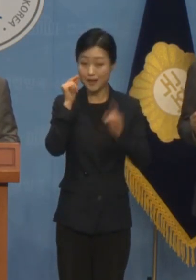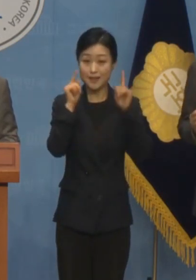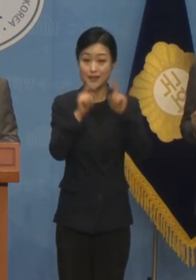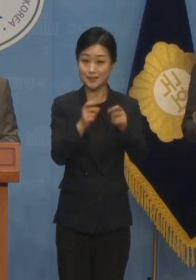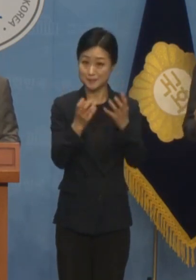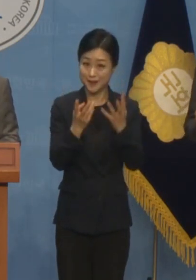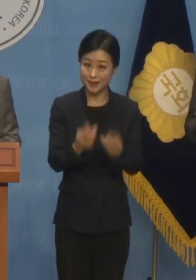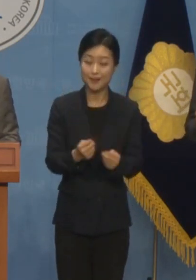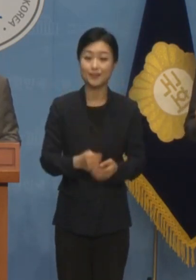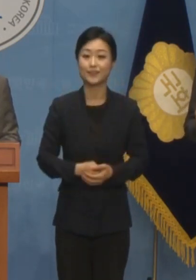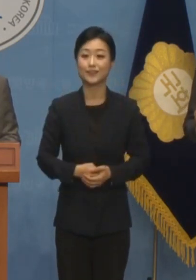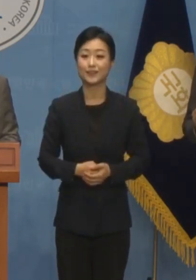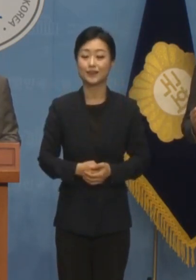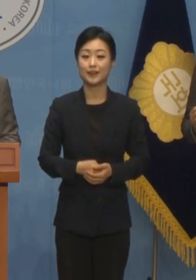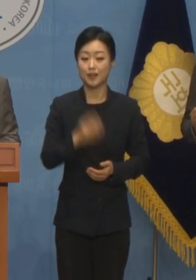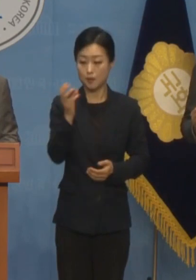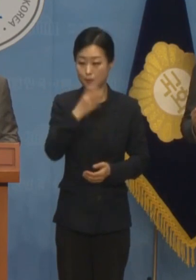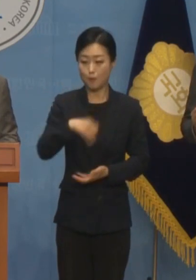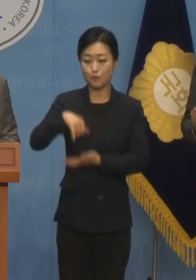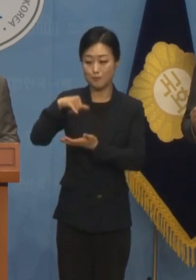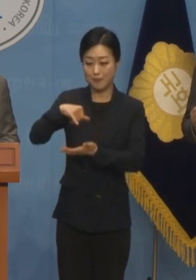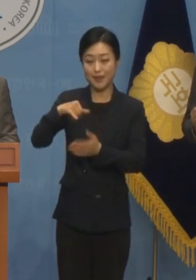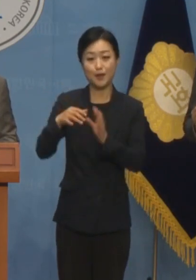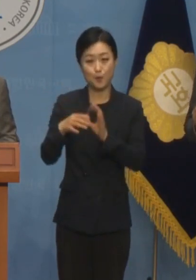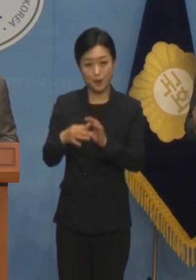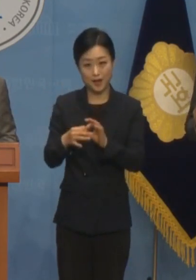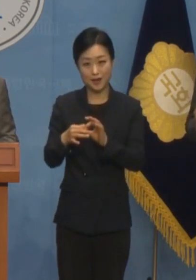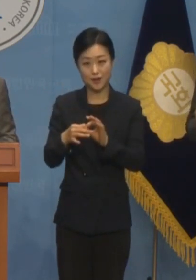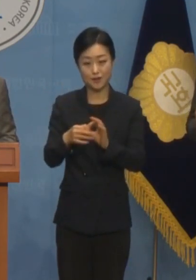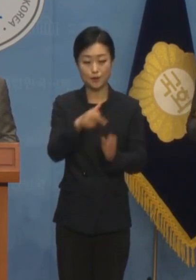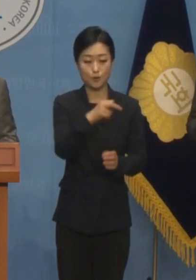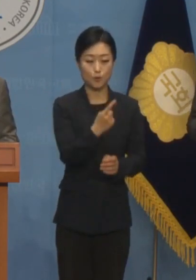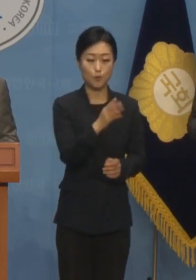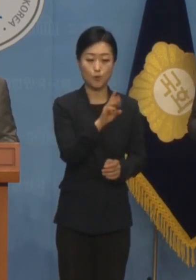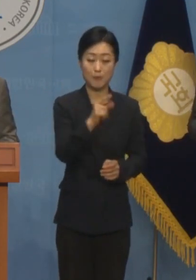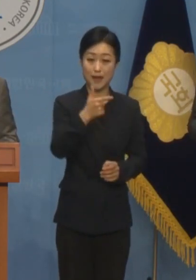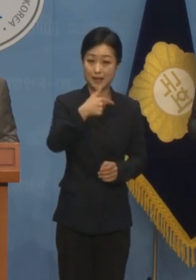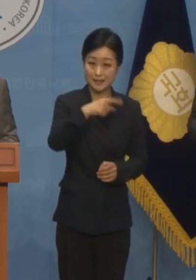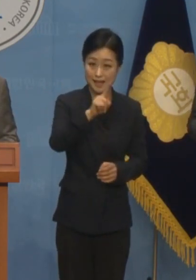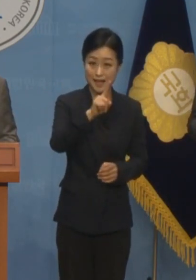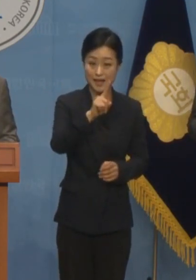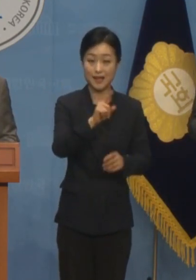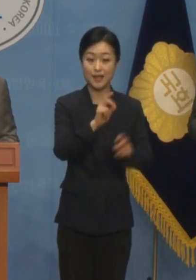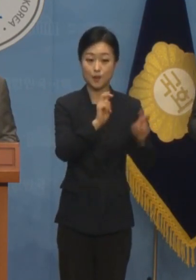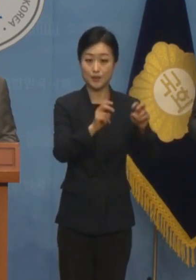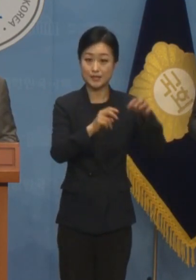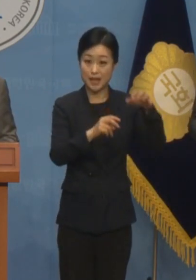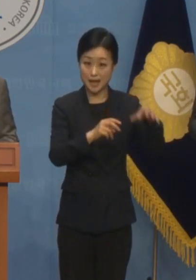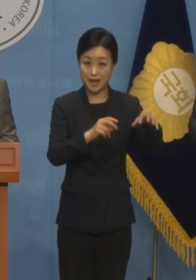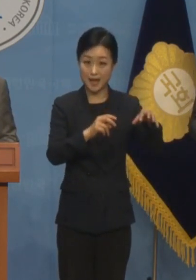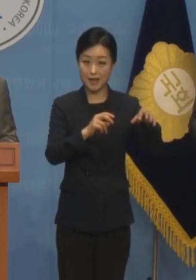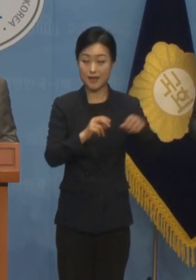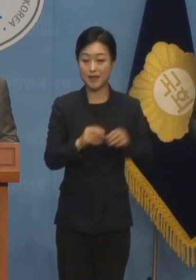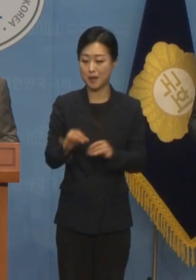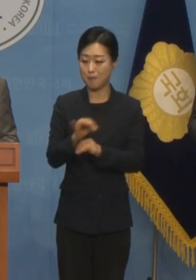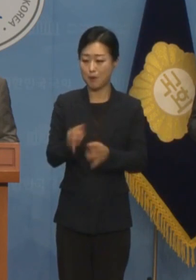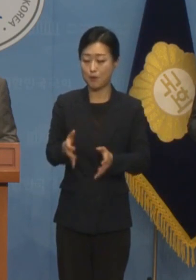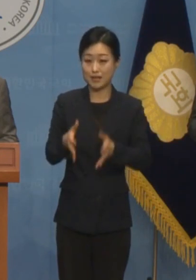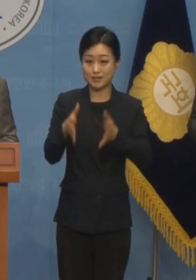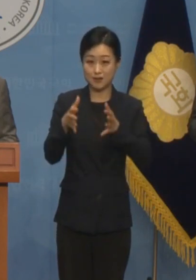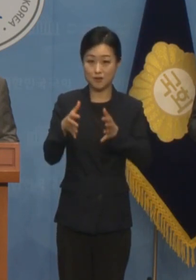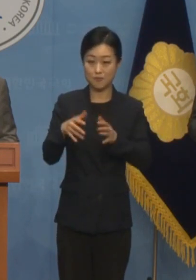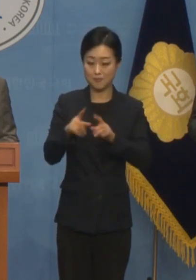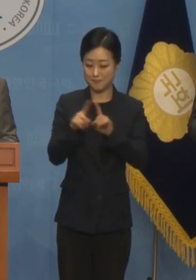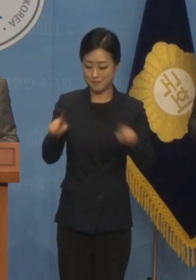의혹들입니다. 명품백 수수 관련해서 코바나 콘텐츠 밀실 앞에서 백화점 쇼핑백을 들고 대기하던